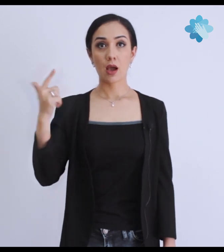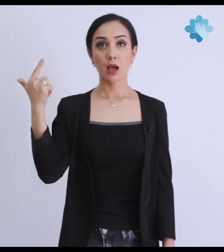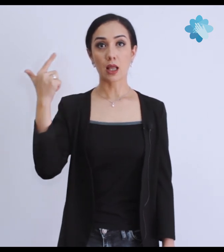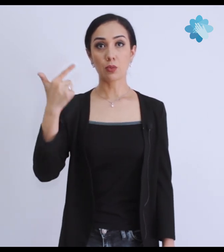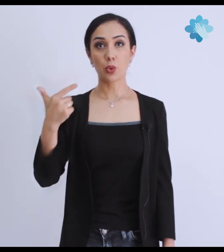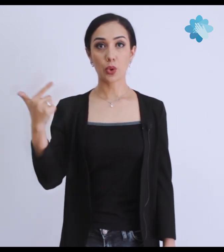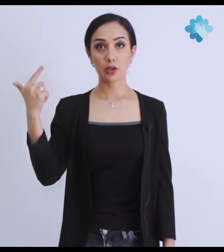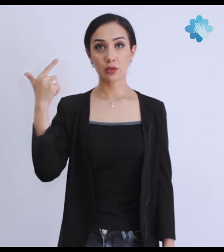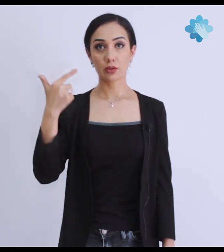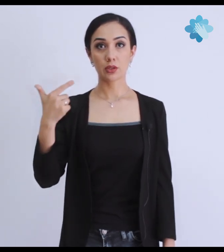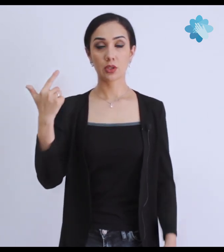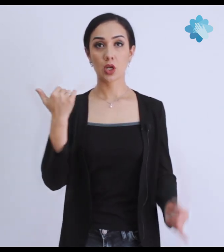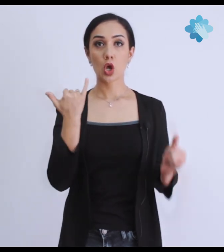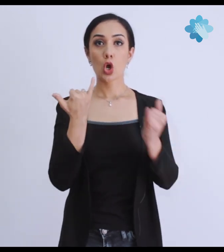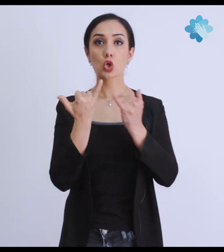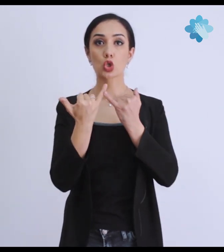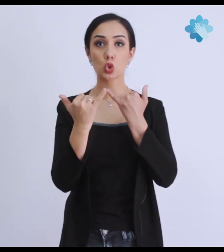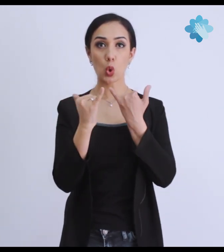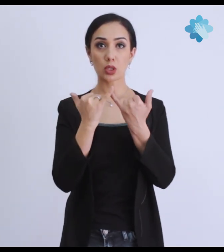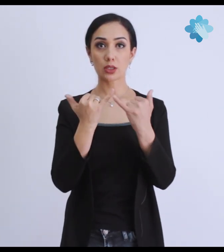голубой желтый зеленый